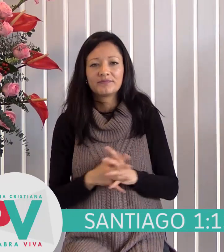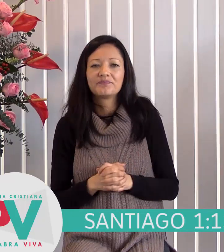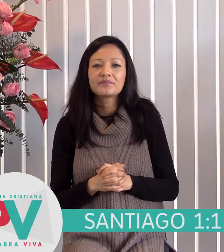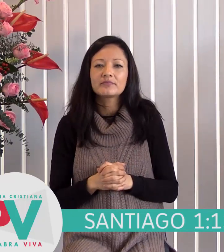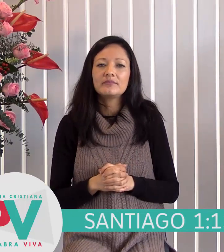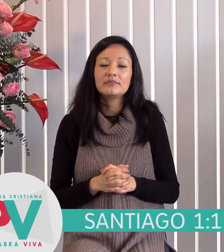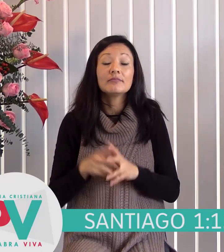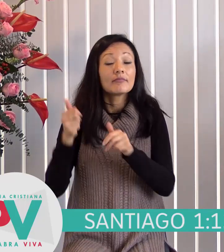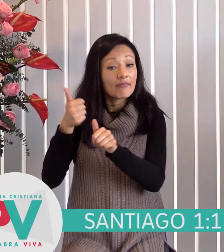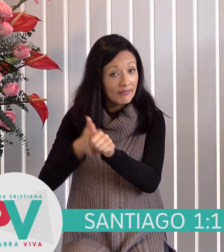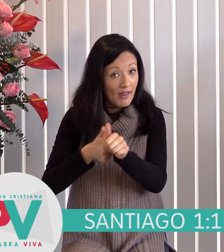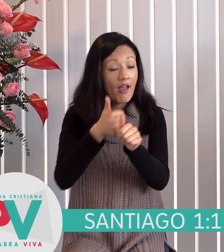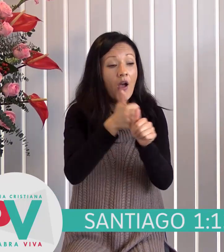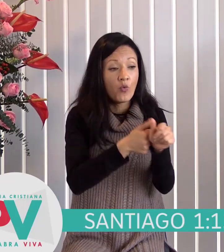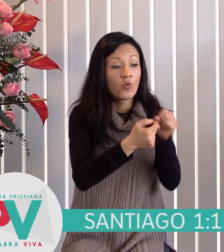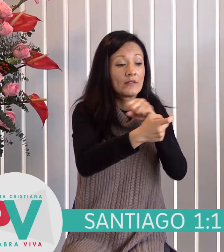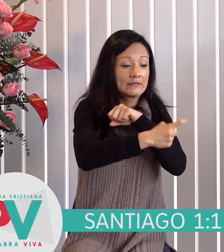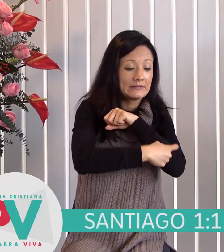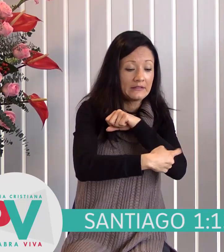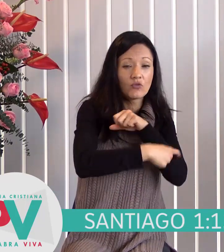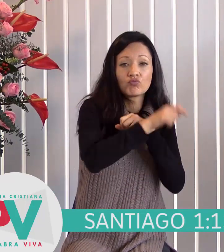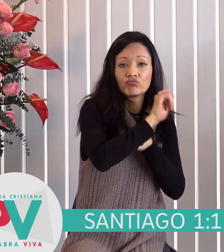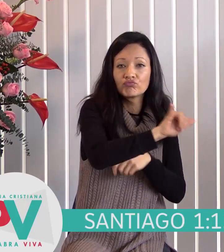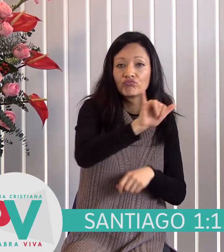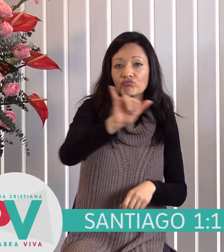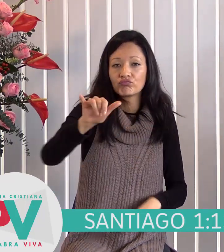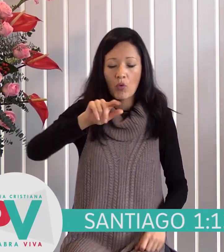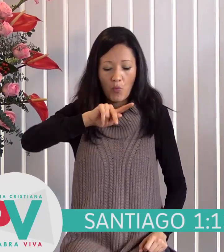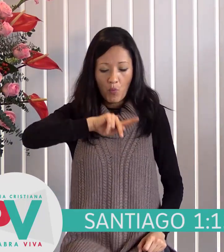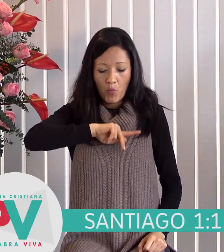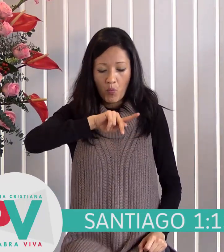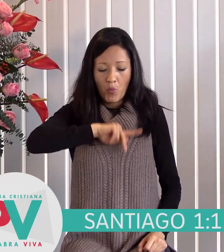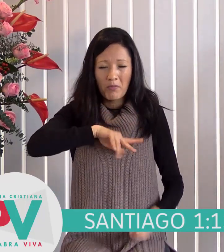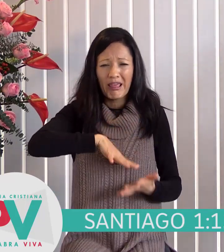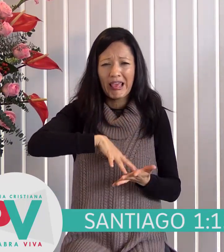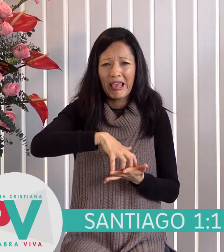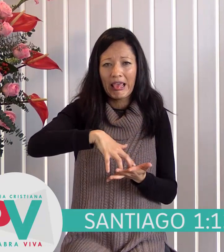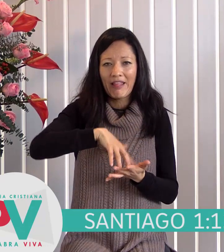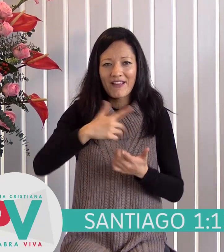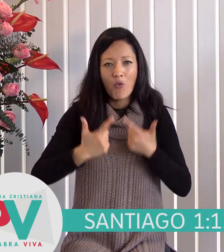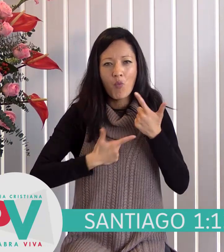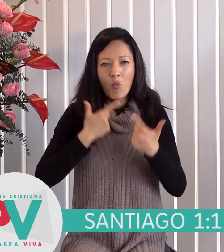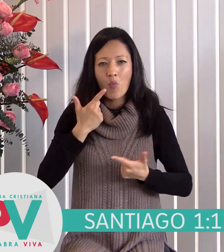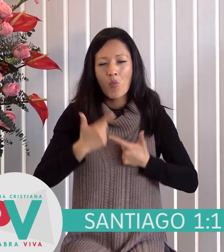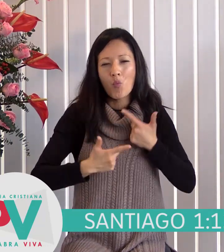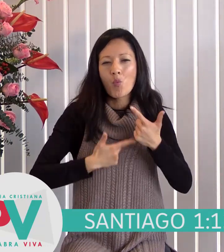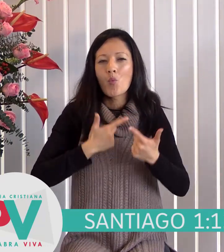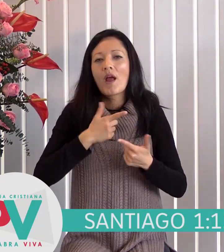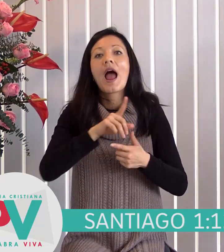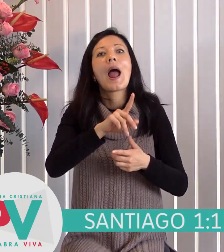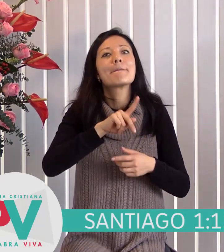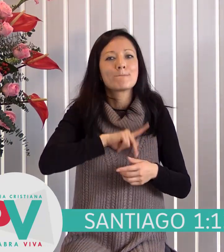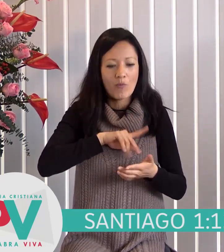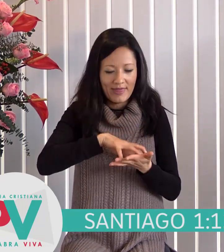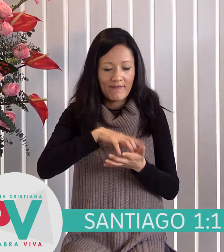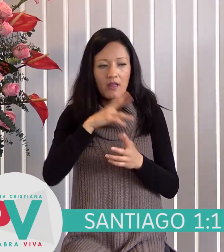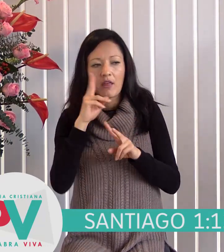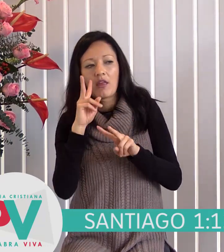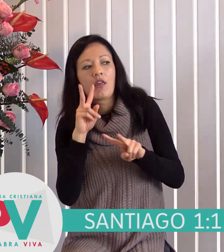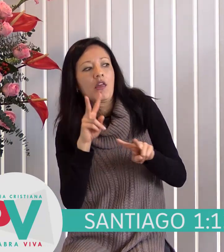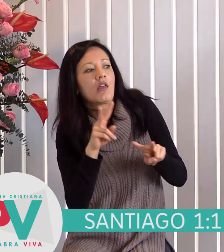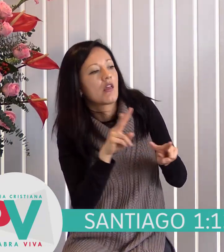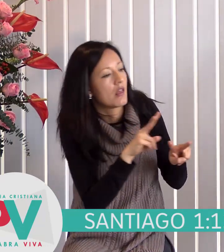Sino que cada uno es tentado de su propia debilidad. Y por su propia debilidad es atraído